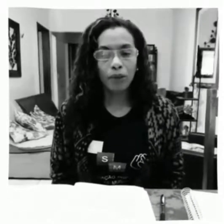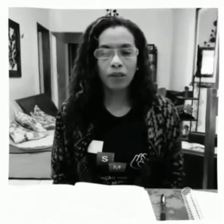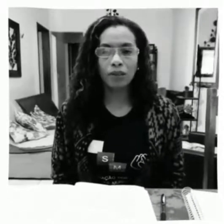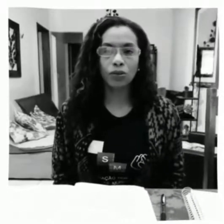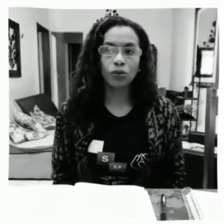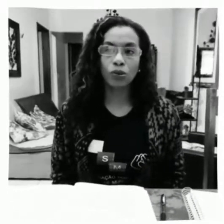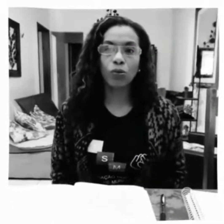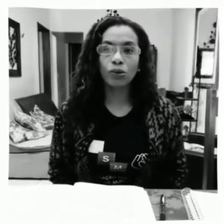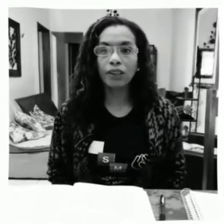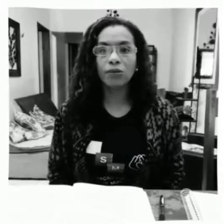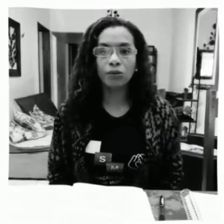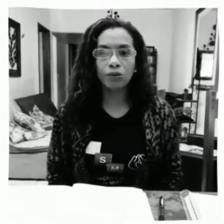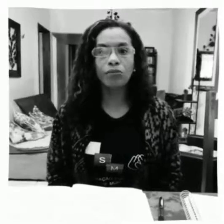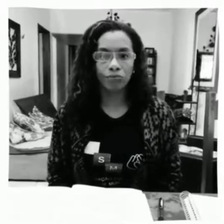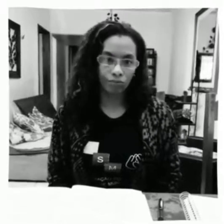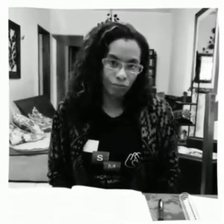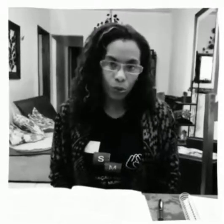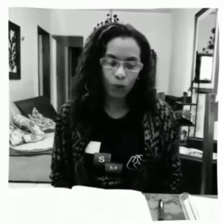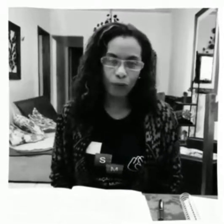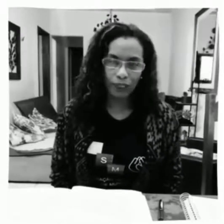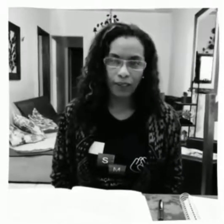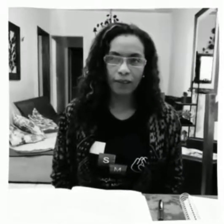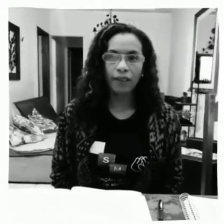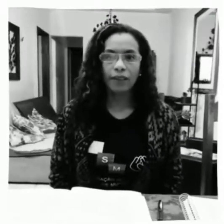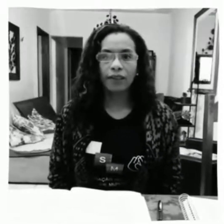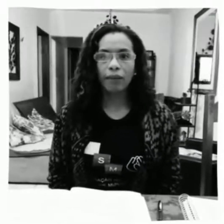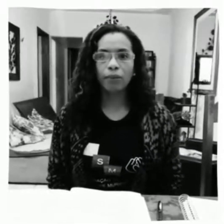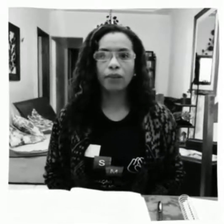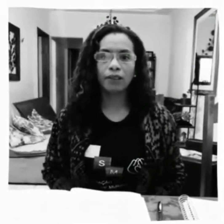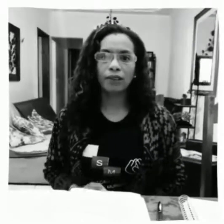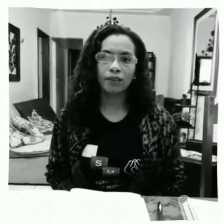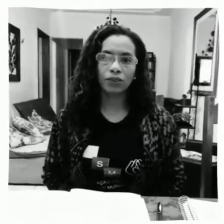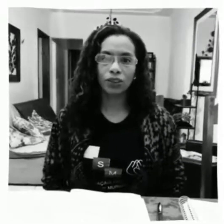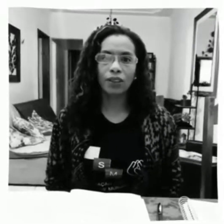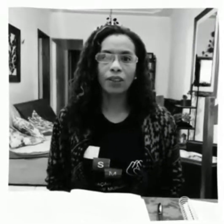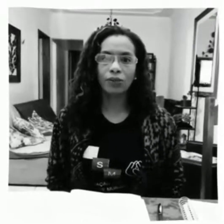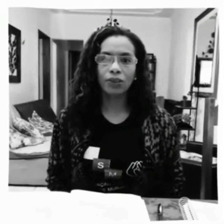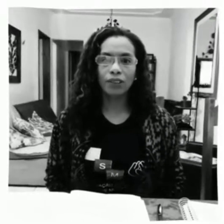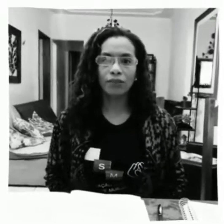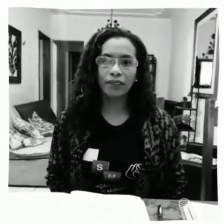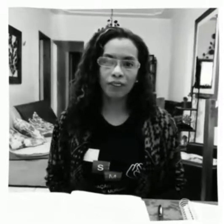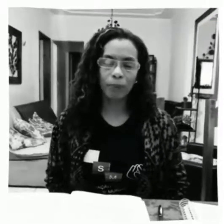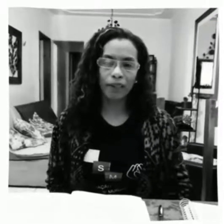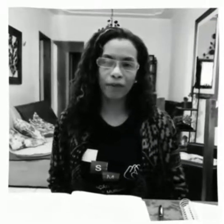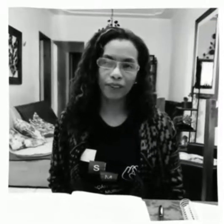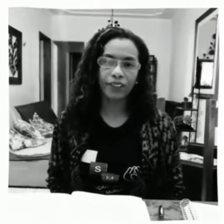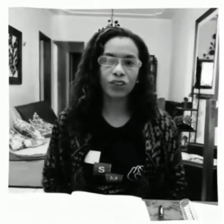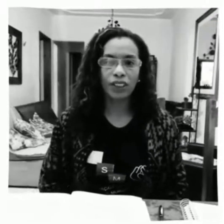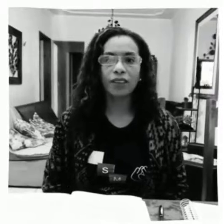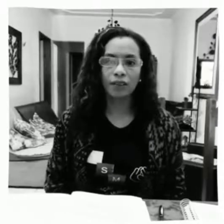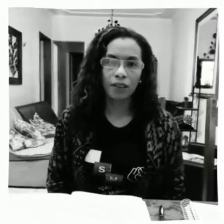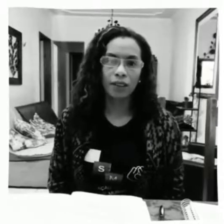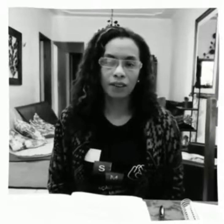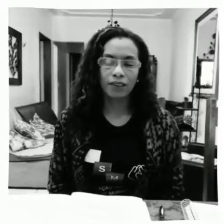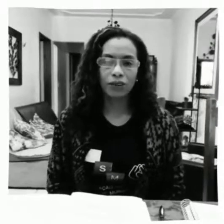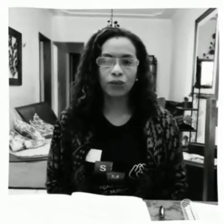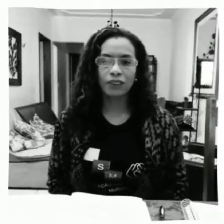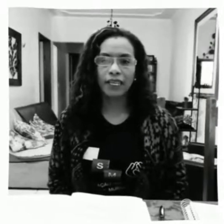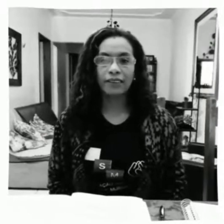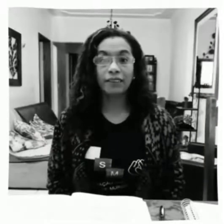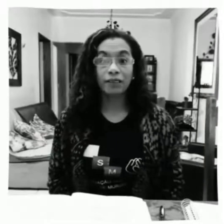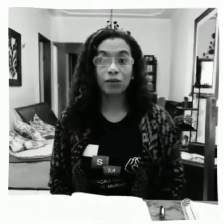é importante. Hoje é um conteúdo novo, né? Que é importante no que vai vir pela frente aí,